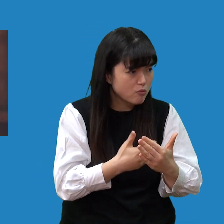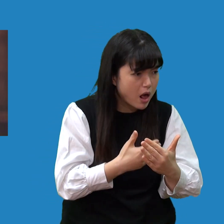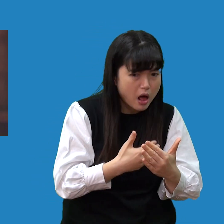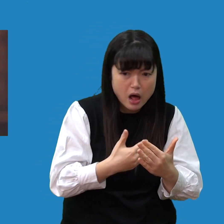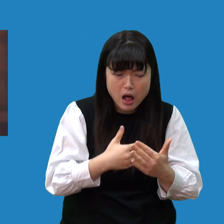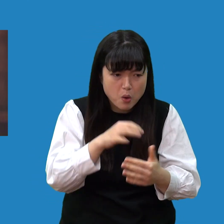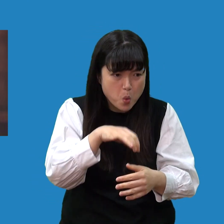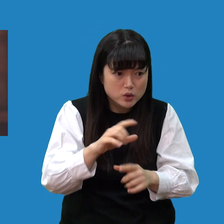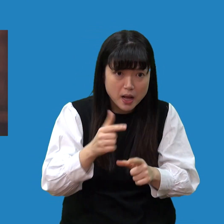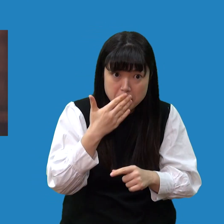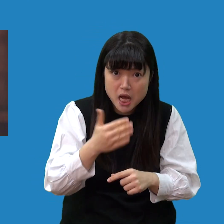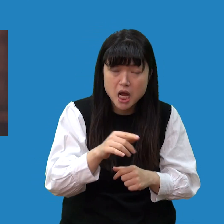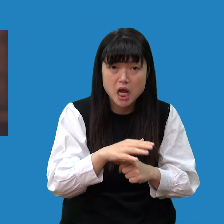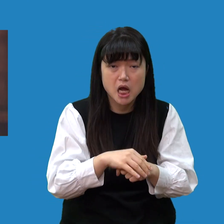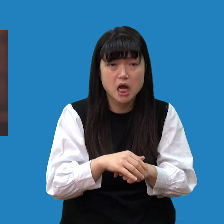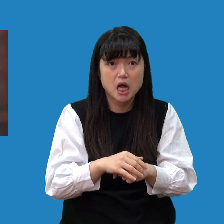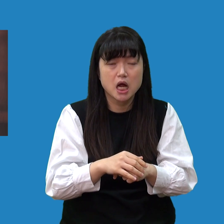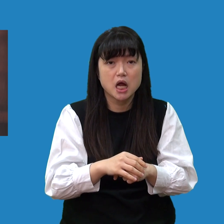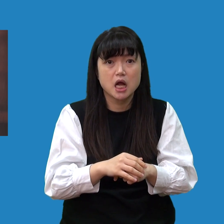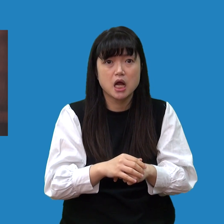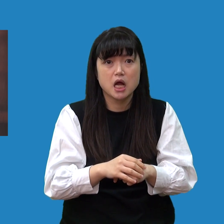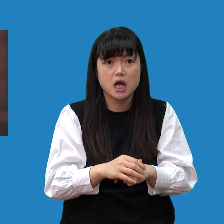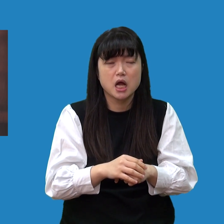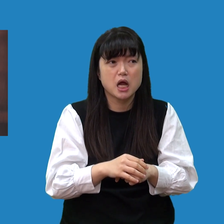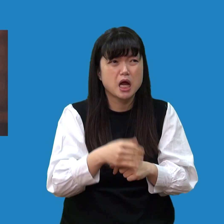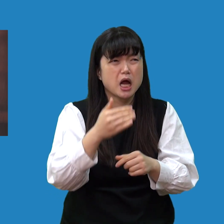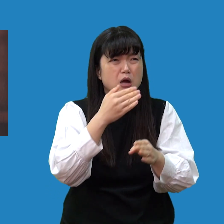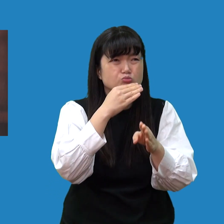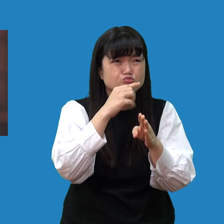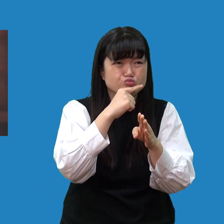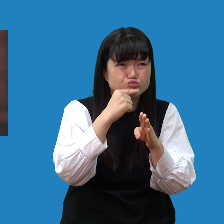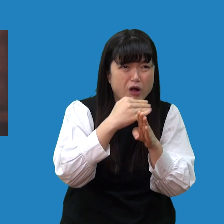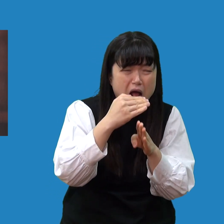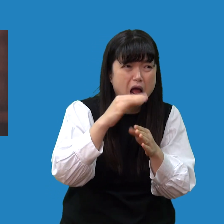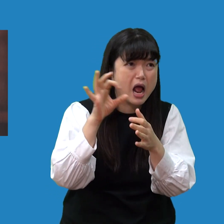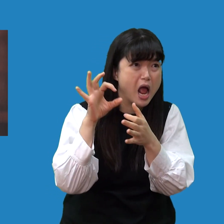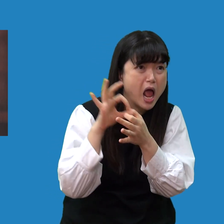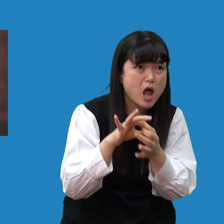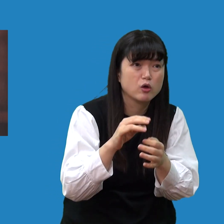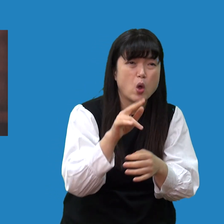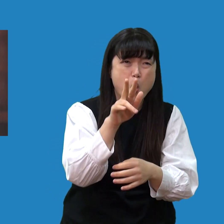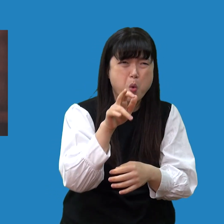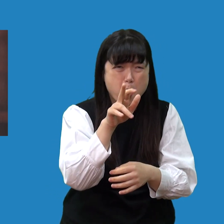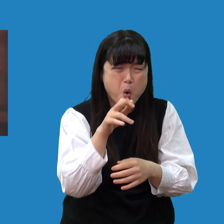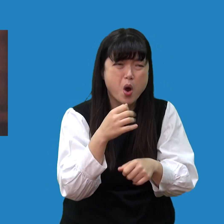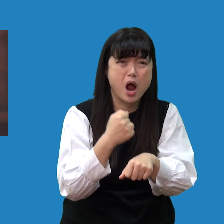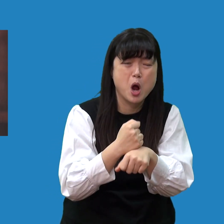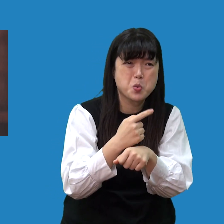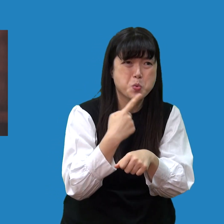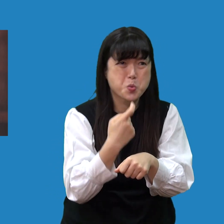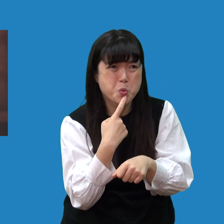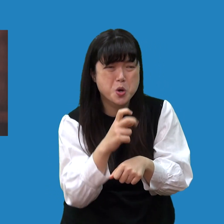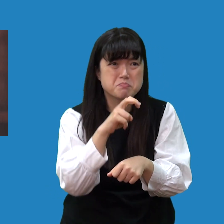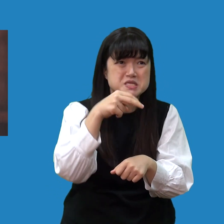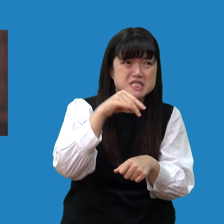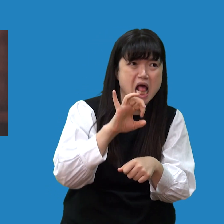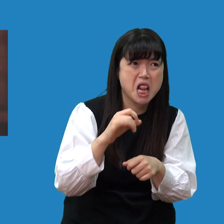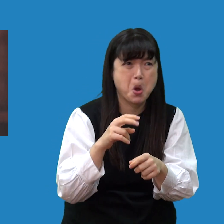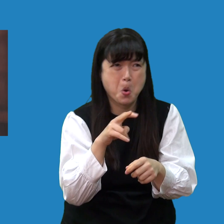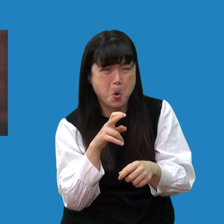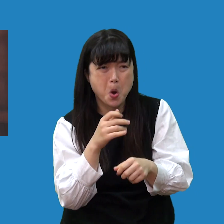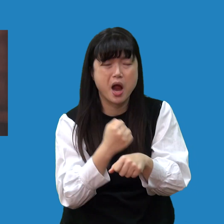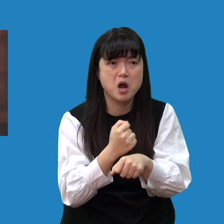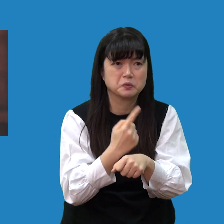불안하잖아요. 저 위쪽에서 뭘 터뜨리지 않나? 정신이 나가고 어느 날 단추 누르지 않을까?